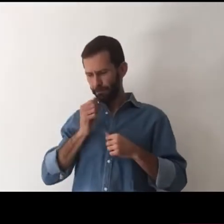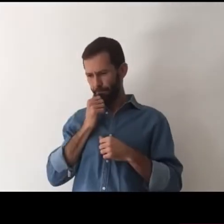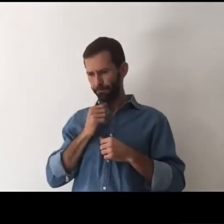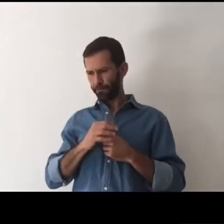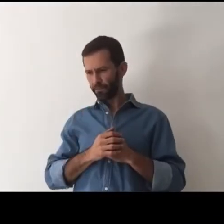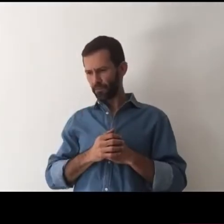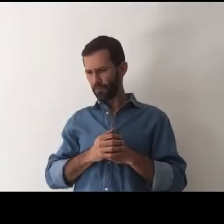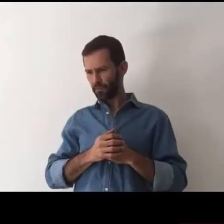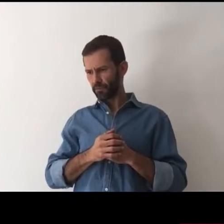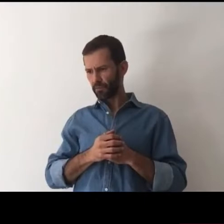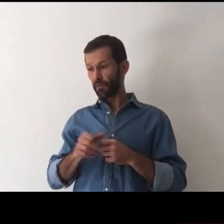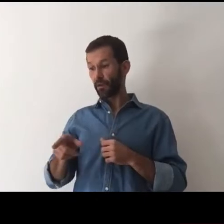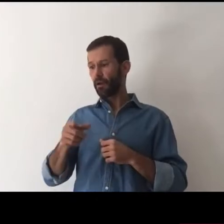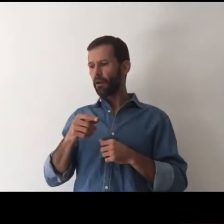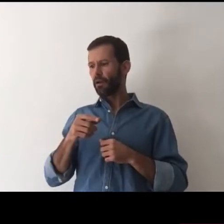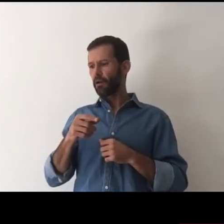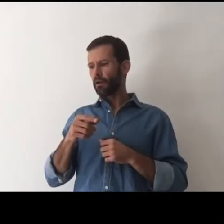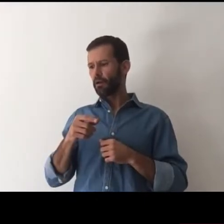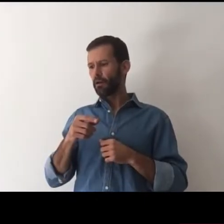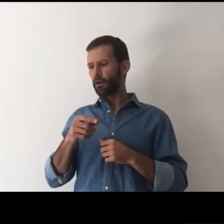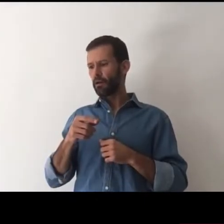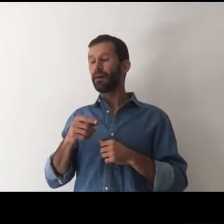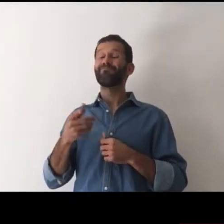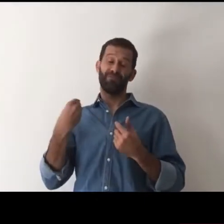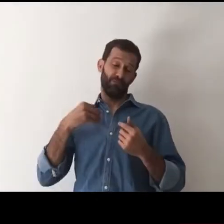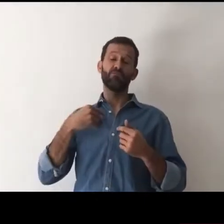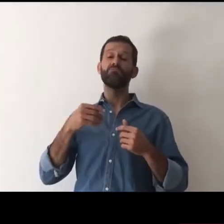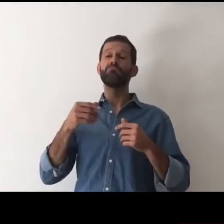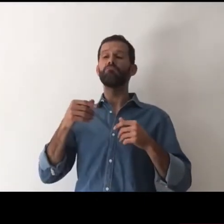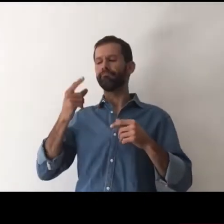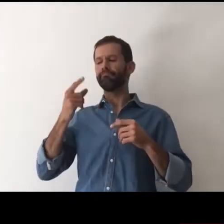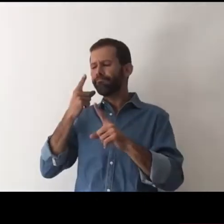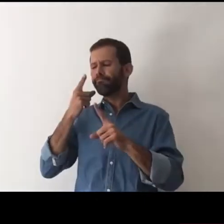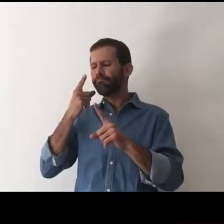esta pregunta. En cuanto a la pregunta E,